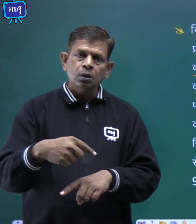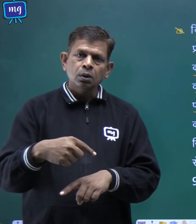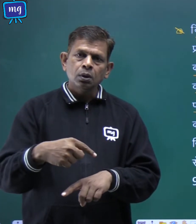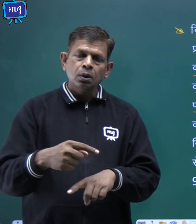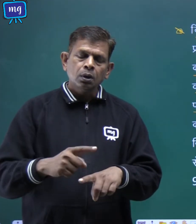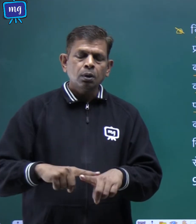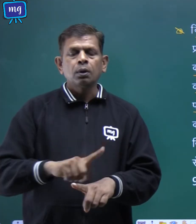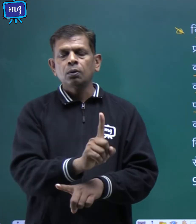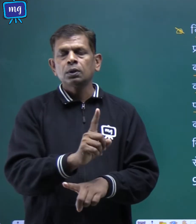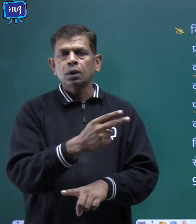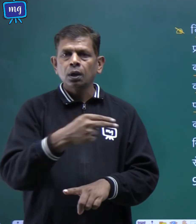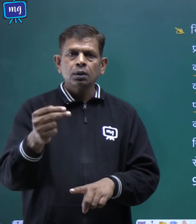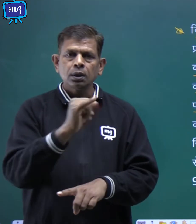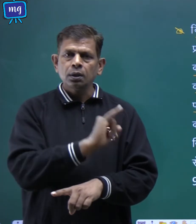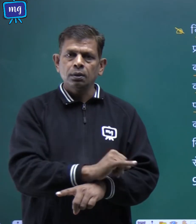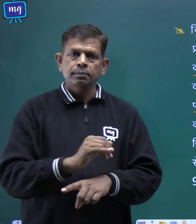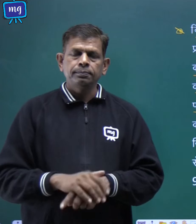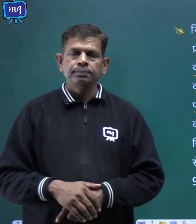परावर्तित किरण कहते हैं।